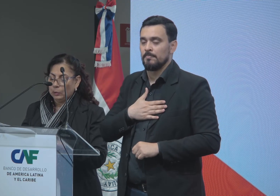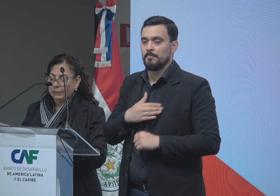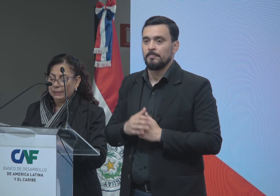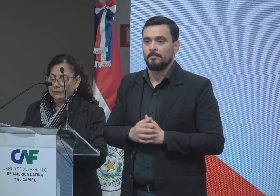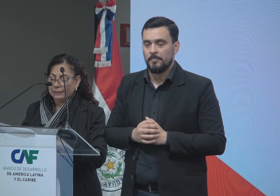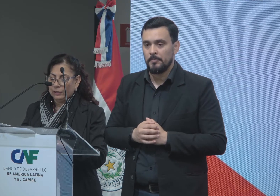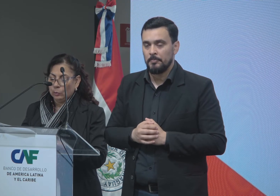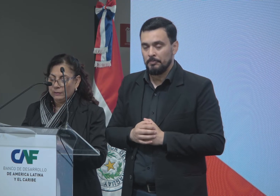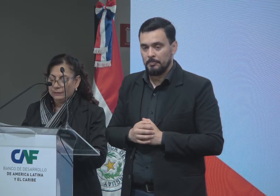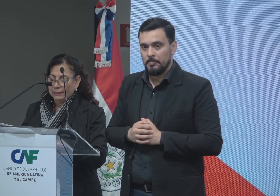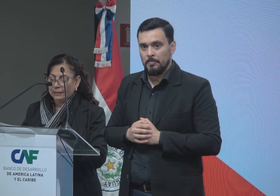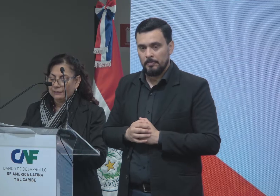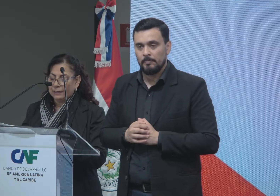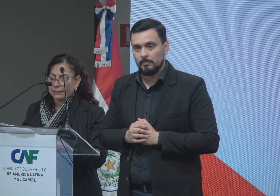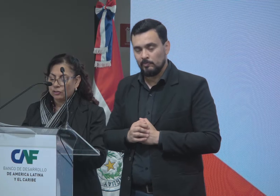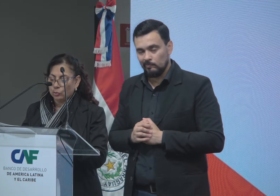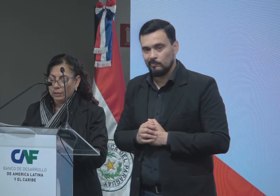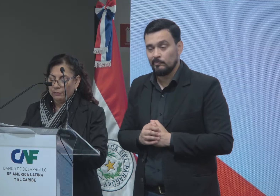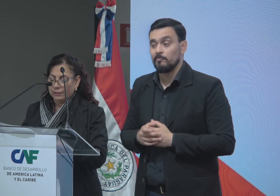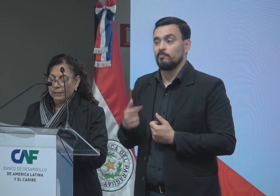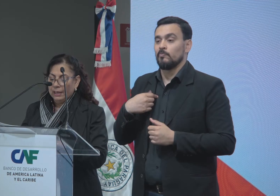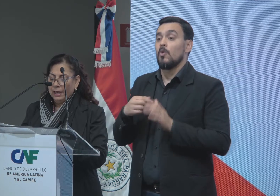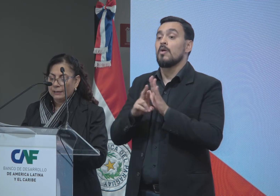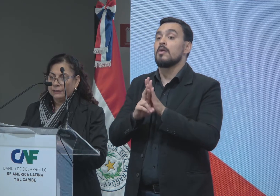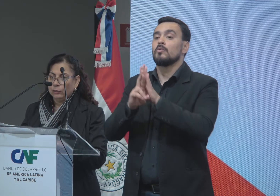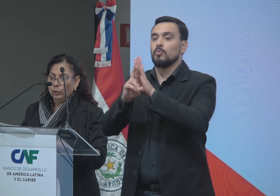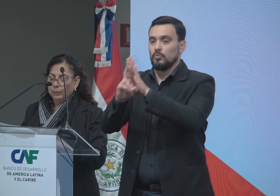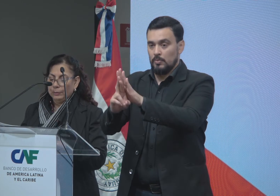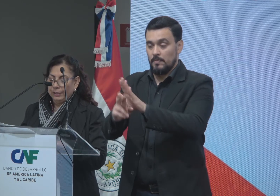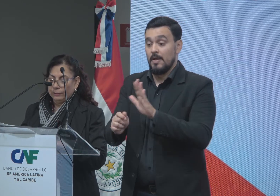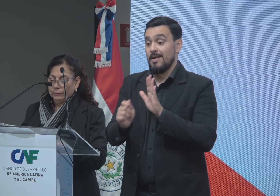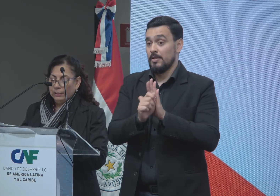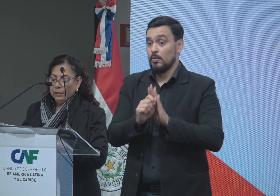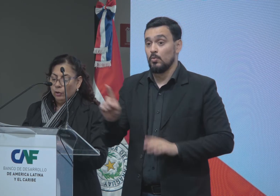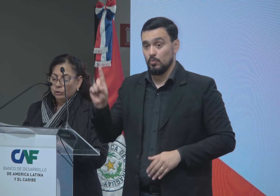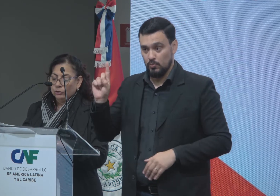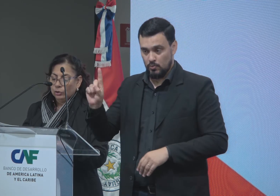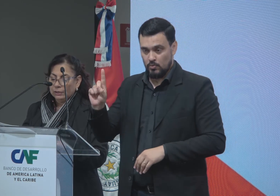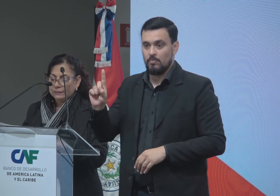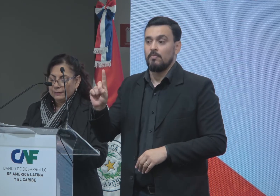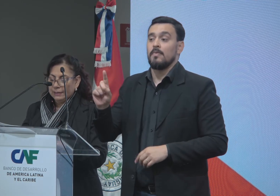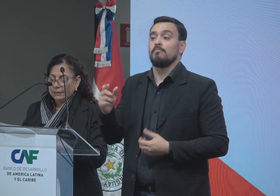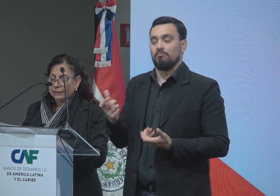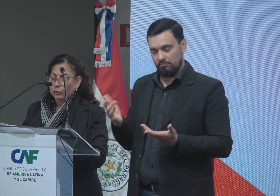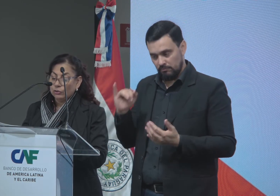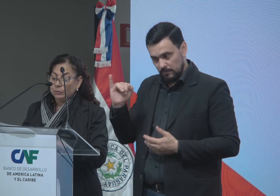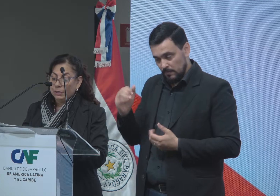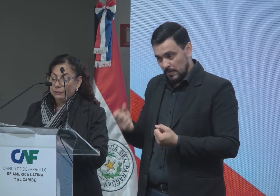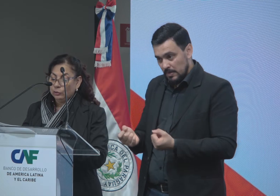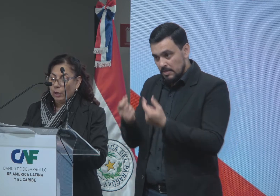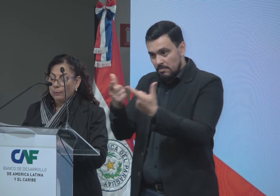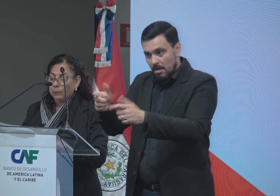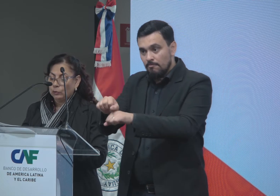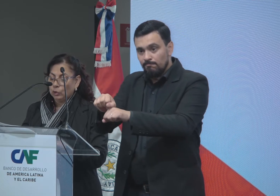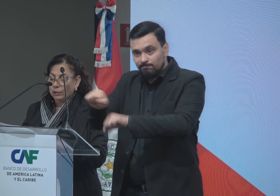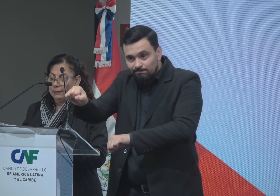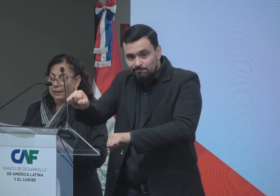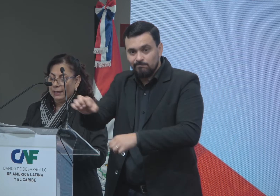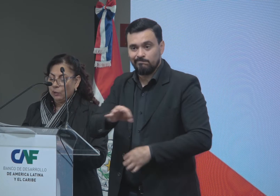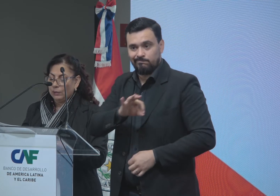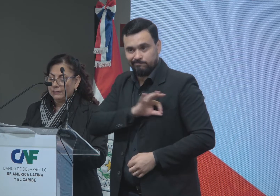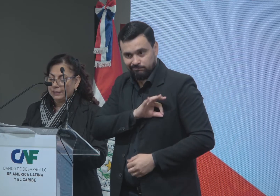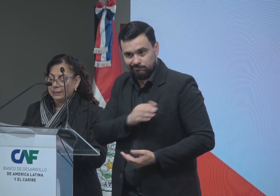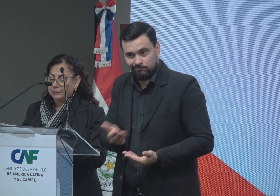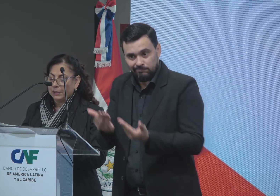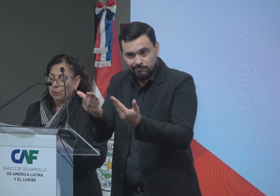de Políticas Lingüísticas resuelve. Artículo primero. Otórguese reconocimiento a promotores de la